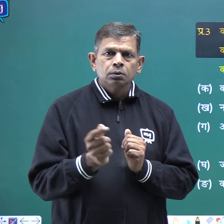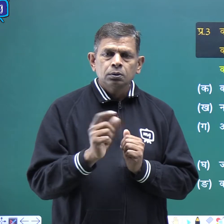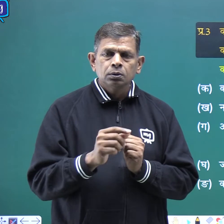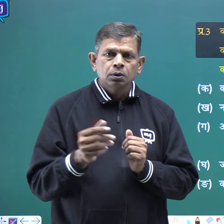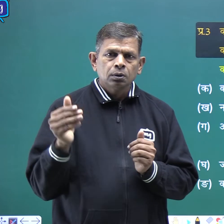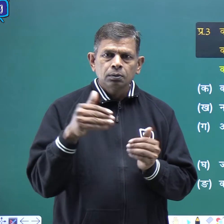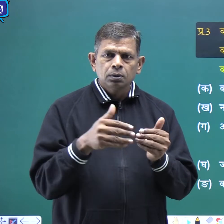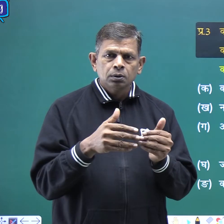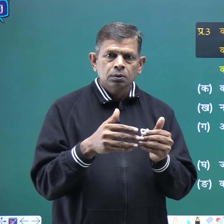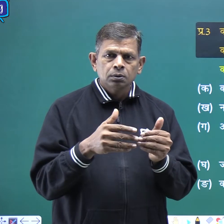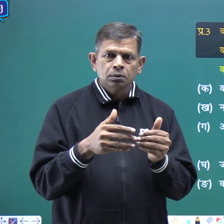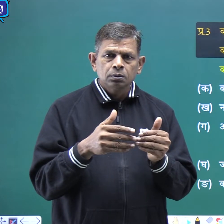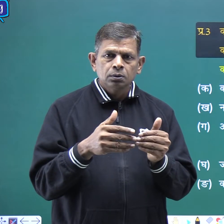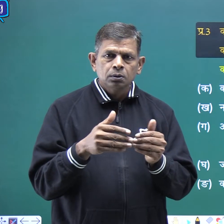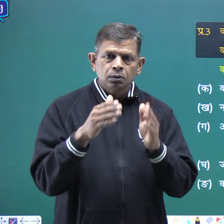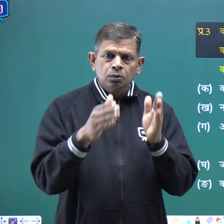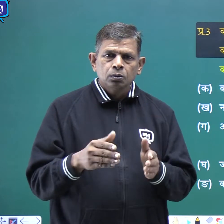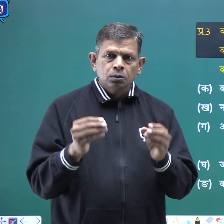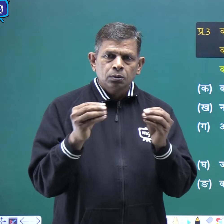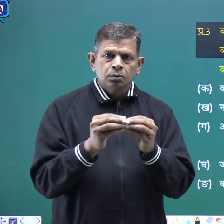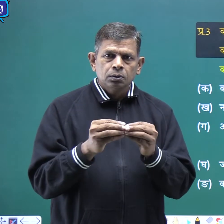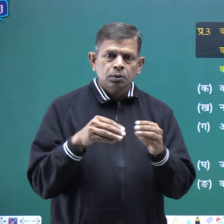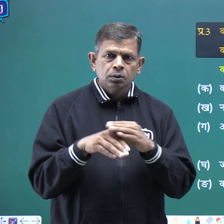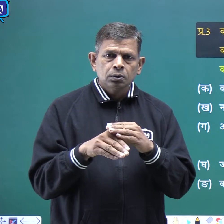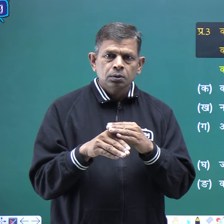जिनका मिलान कॉलम बी में